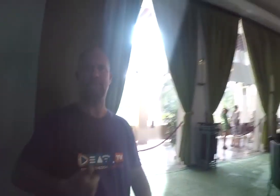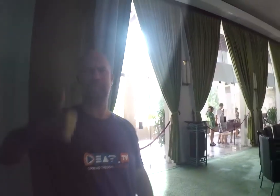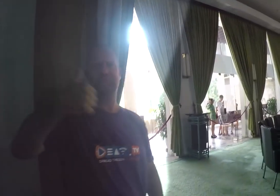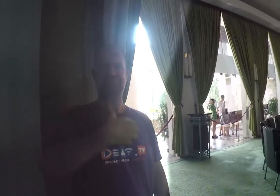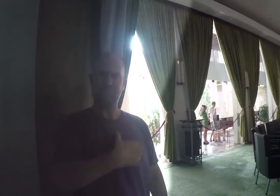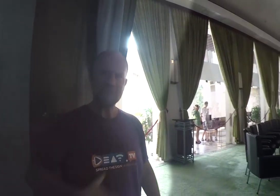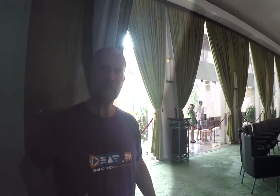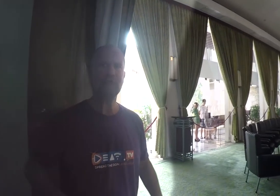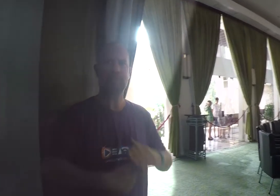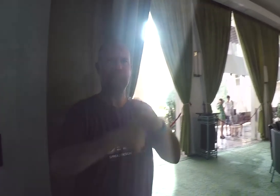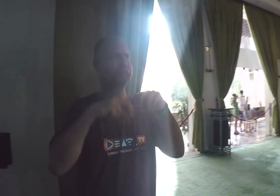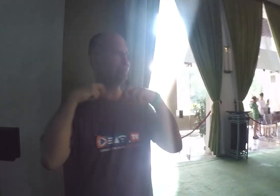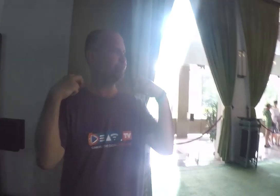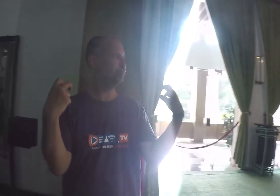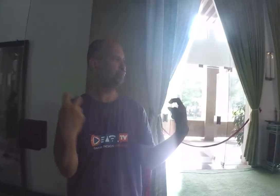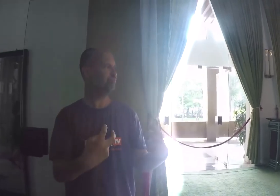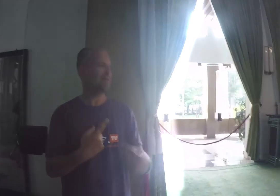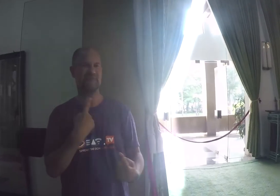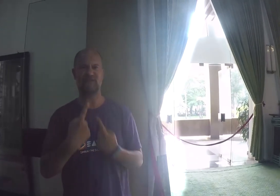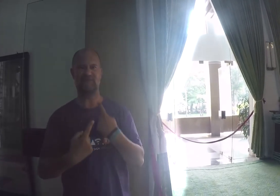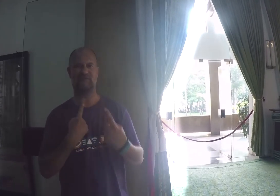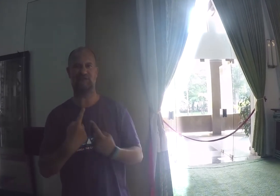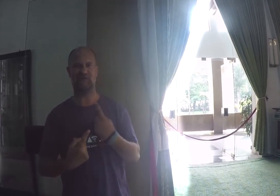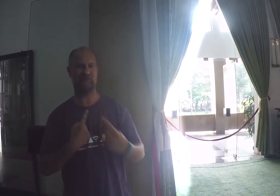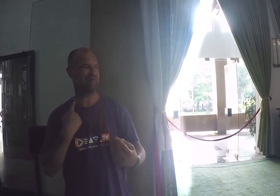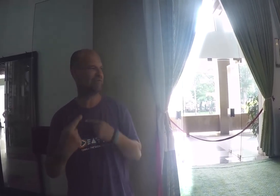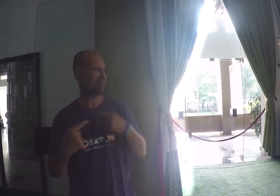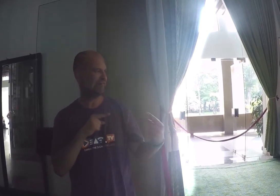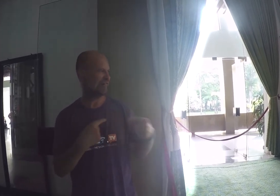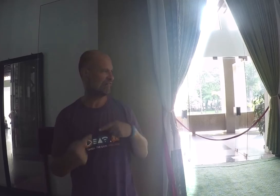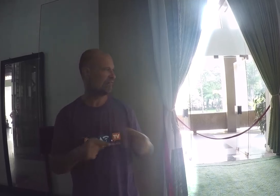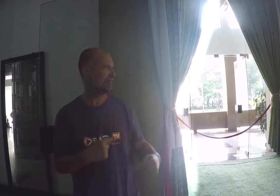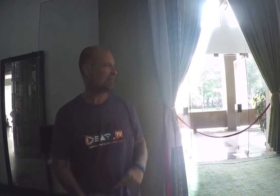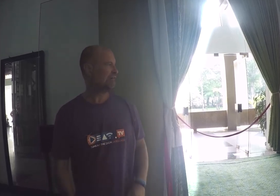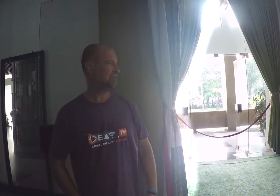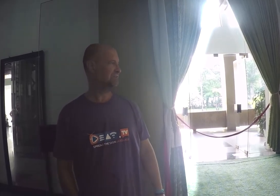Hier saß damals der Premierminister mit seinen Ministern und die haben herumgelabert und gestritten.